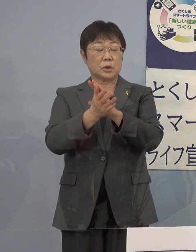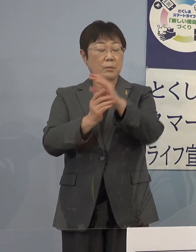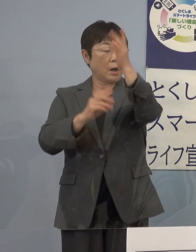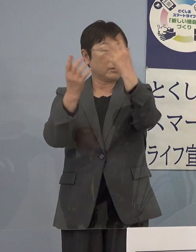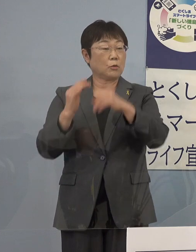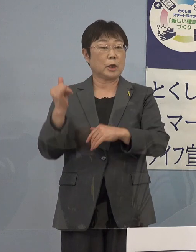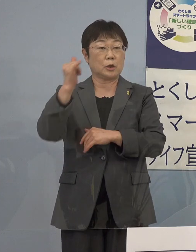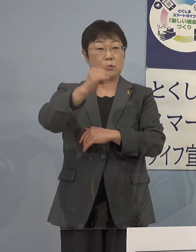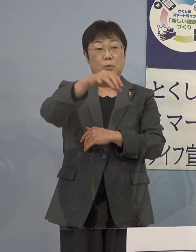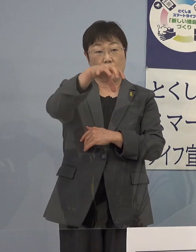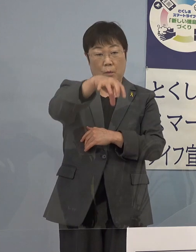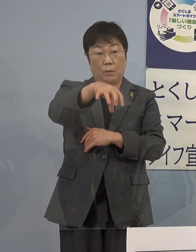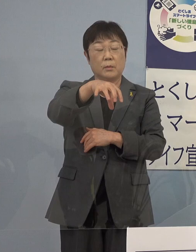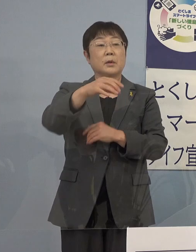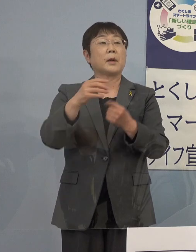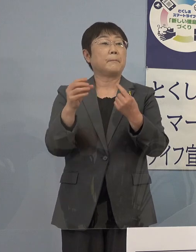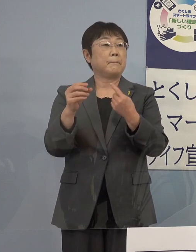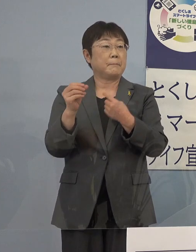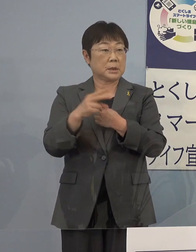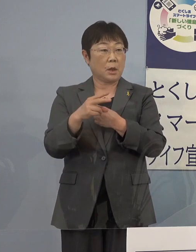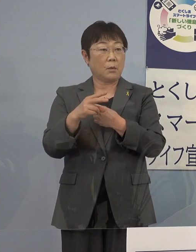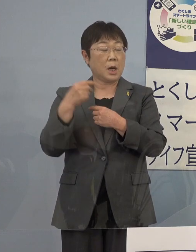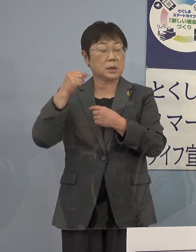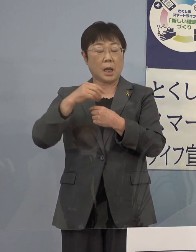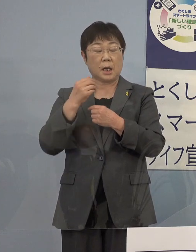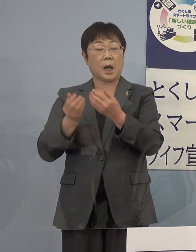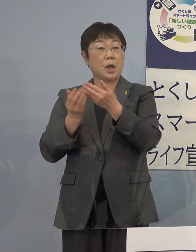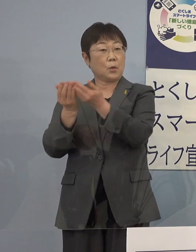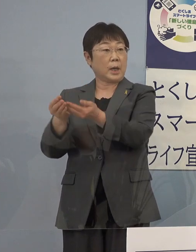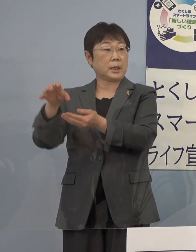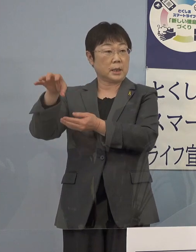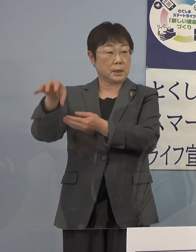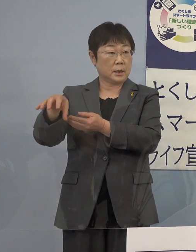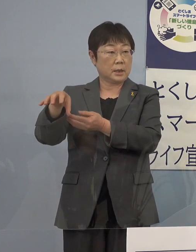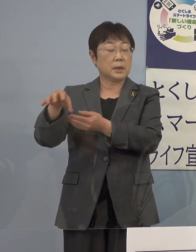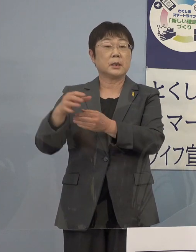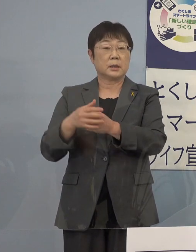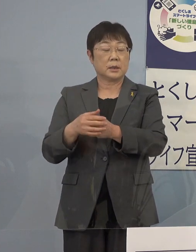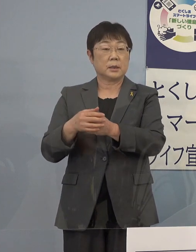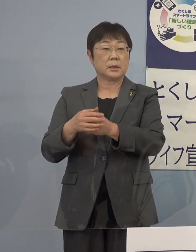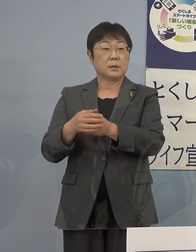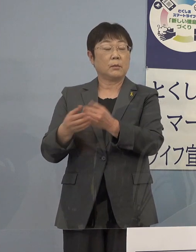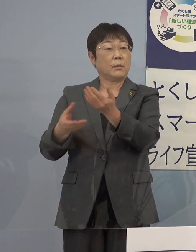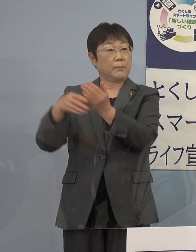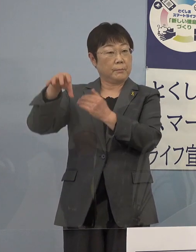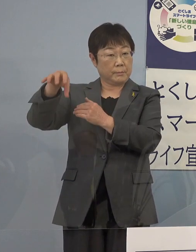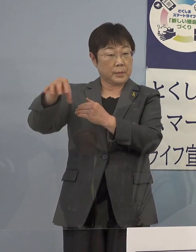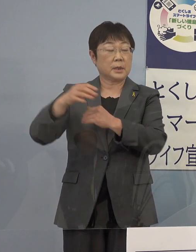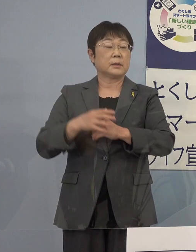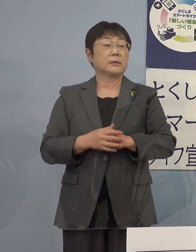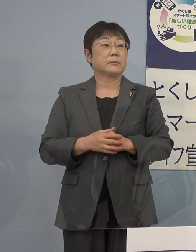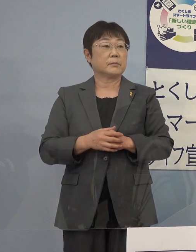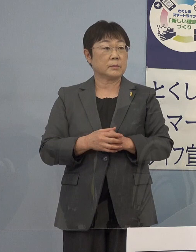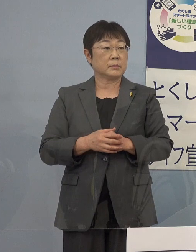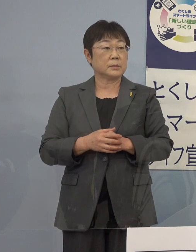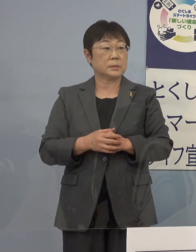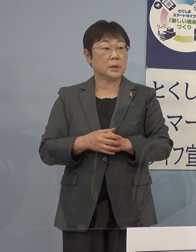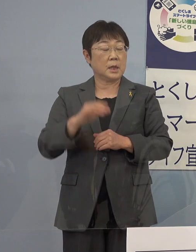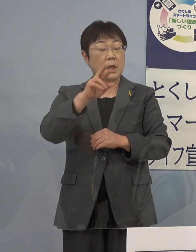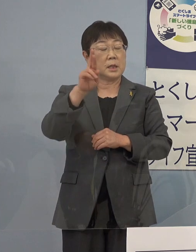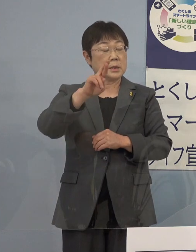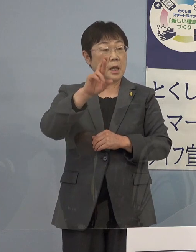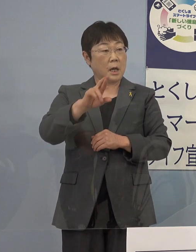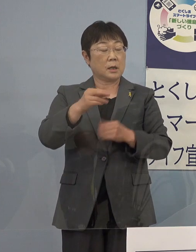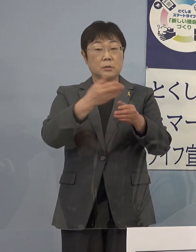リ空港、あるいは南海フェリーの徳島ターミナルですね、あるいは JR 四